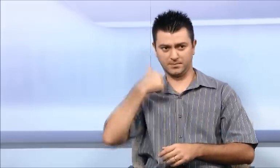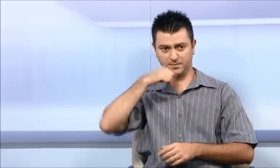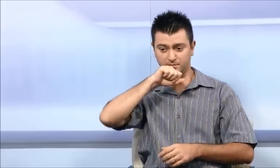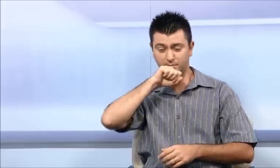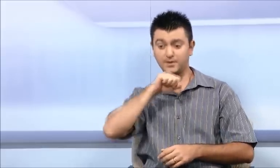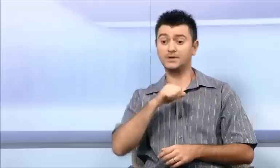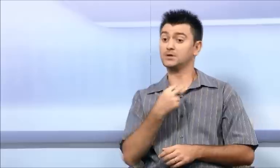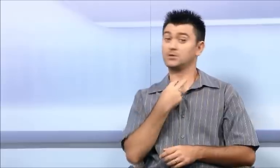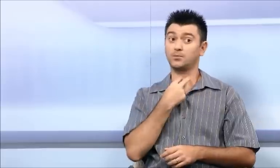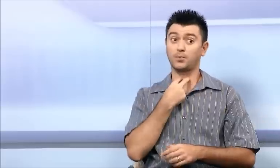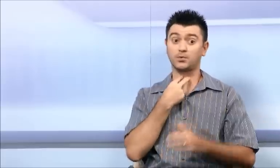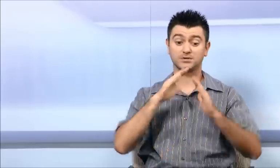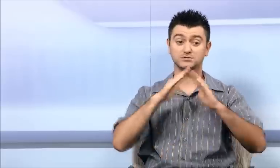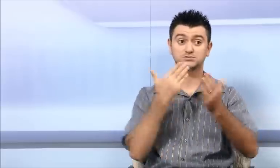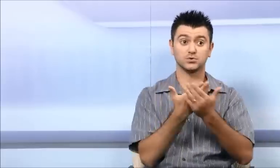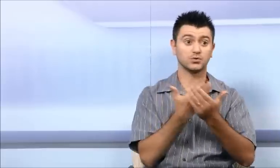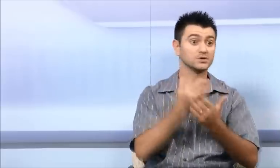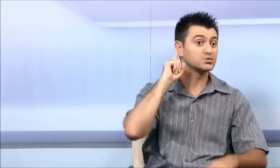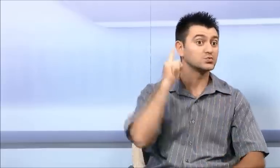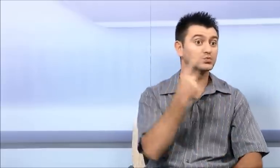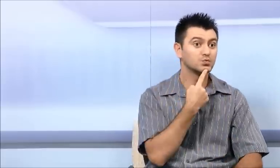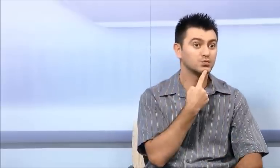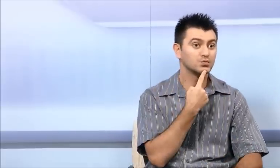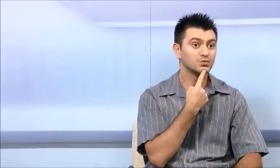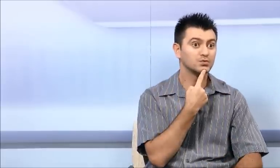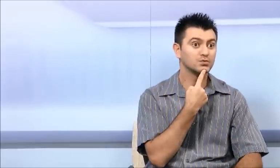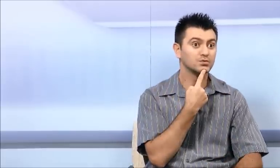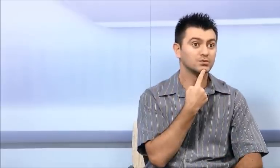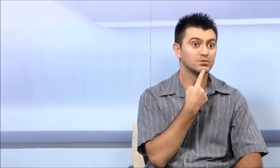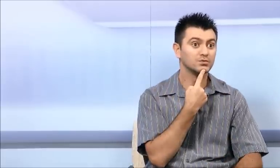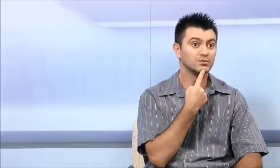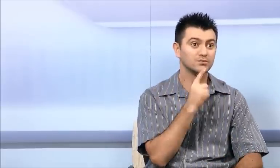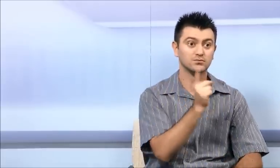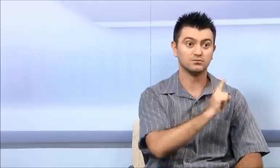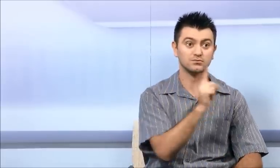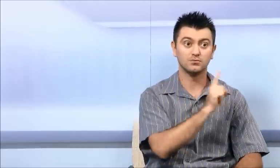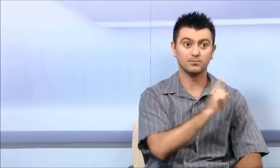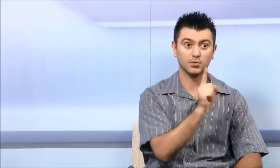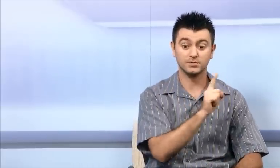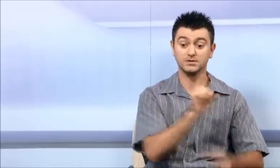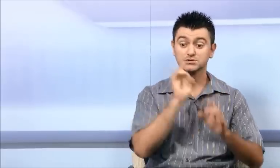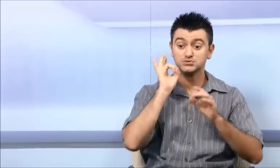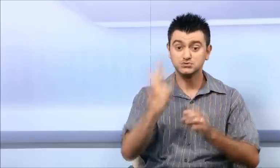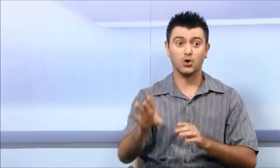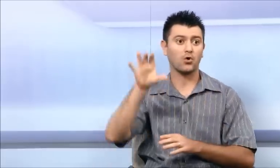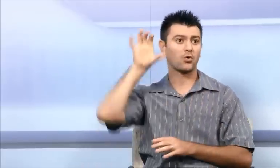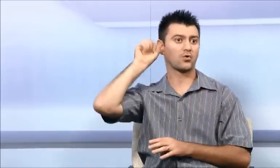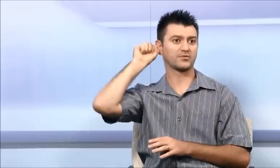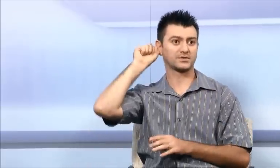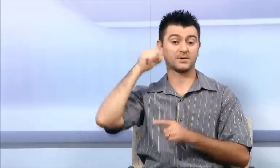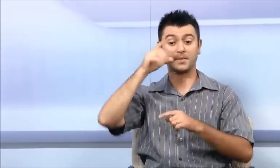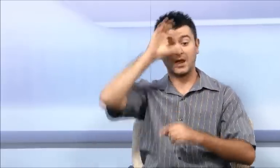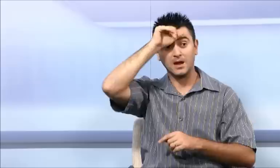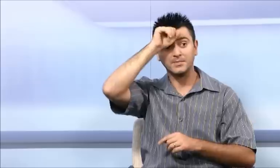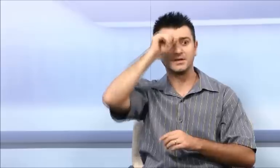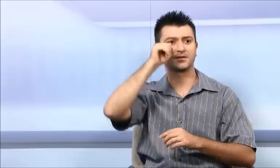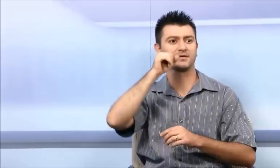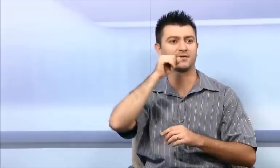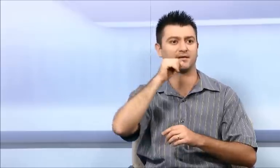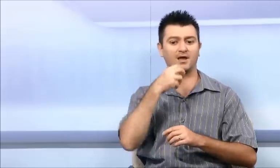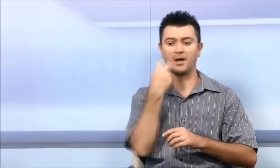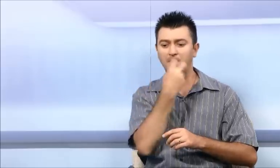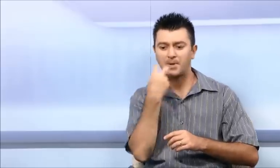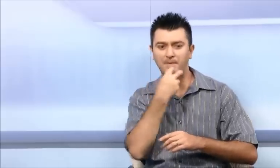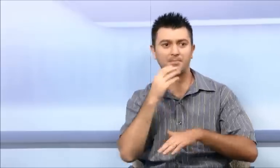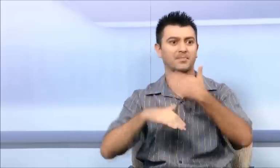a fonoaudiólogo falou para ele, ó, que ele precisa ir para uma escola de surdo, que ele não poderia participar da